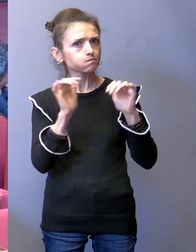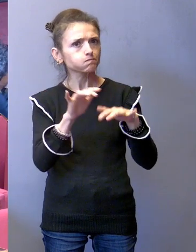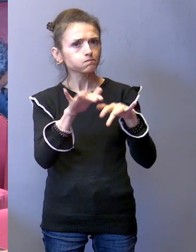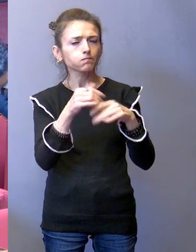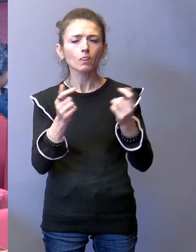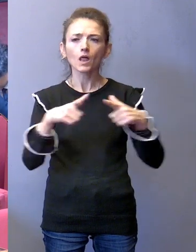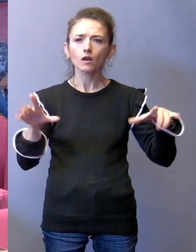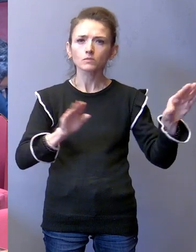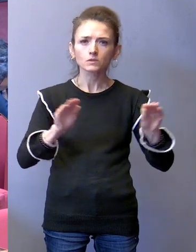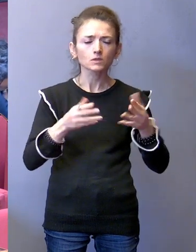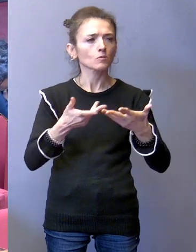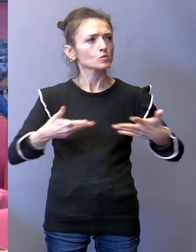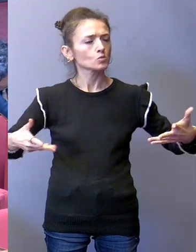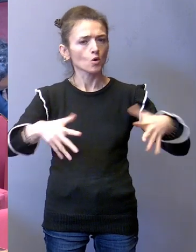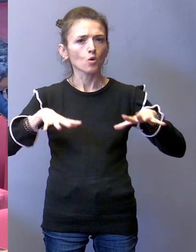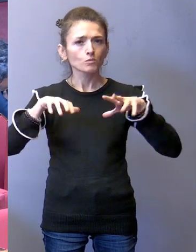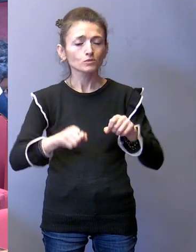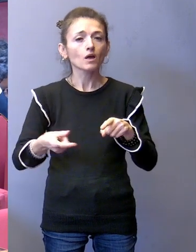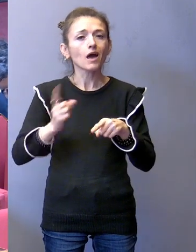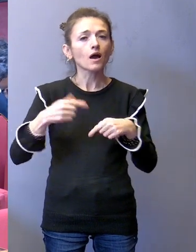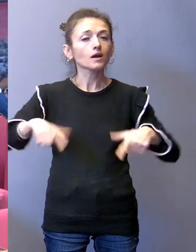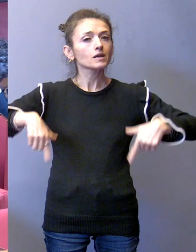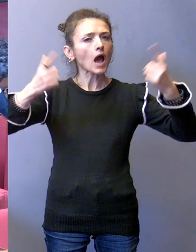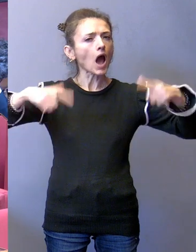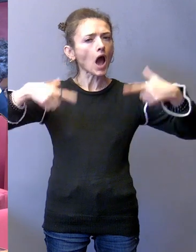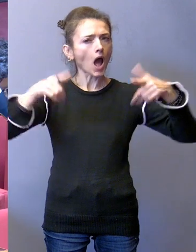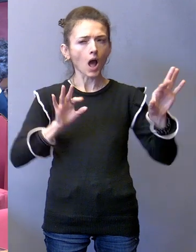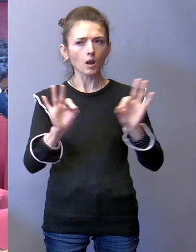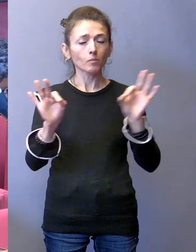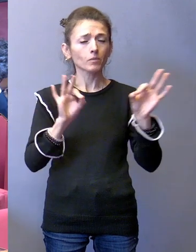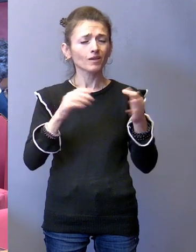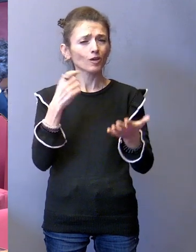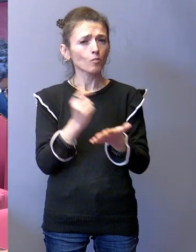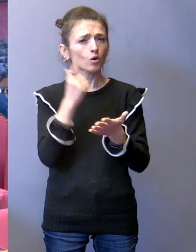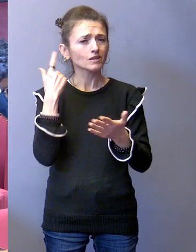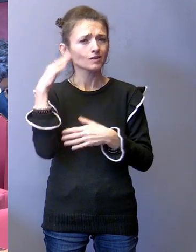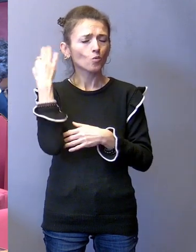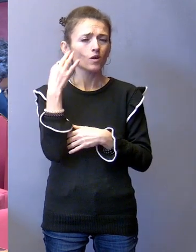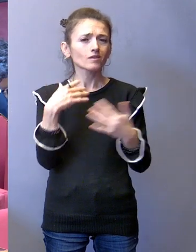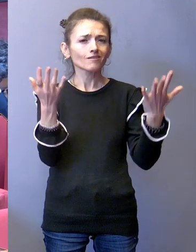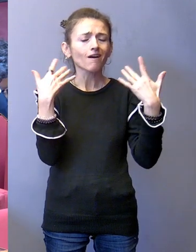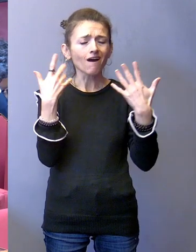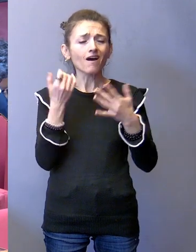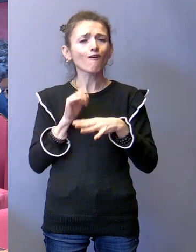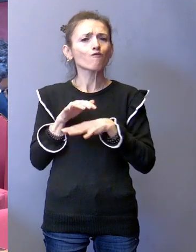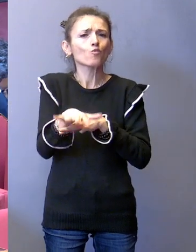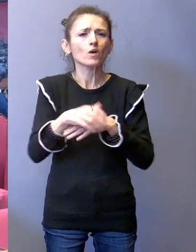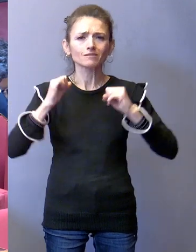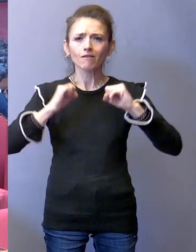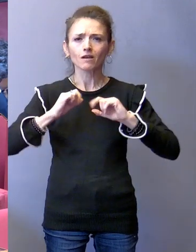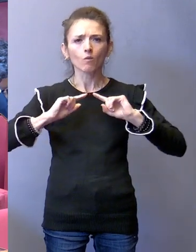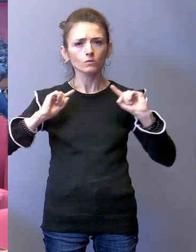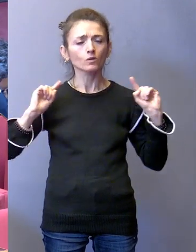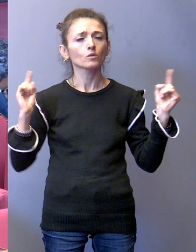urbanistico l'occupazione suolo e l'organizzazione dello spazio Albe risultato sono fondamentali per la qualità dell'aria che incide sulla salute di tutti